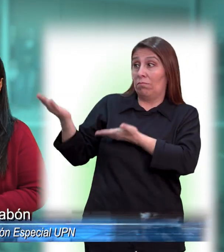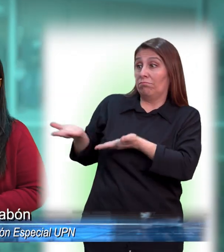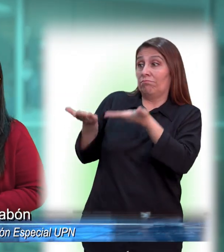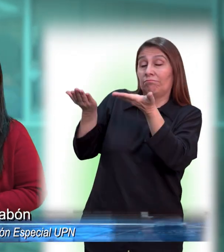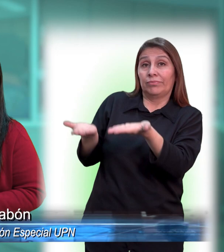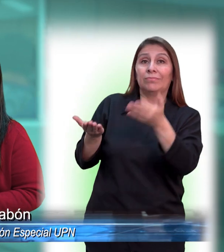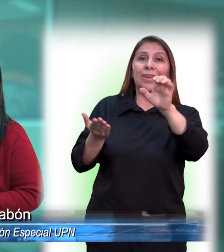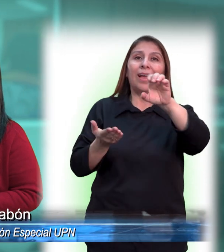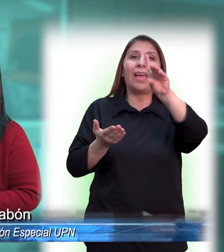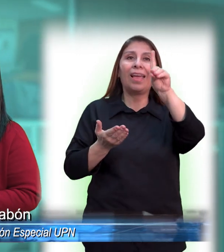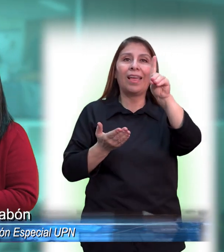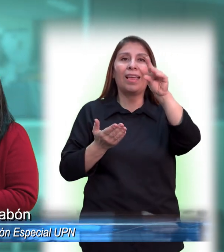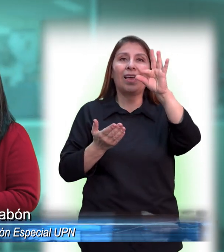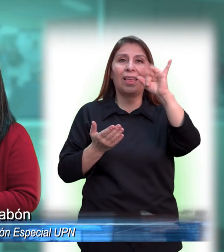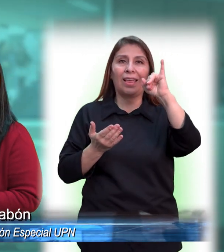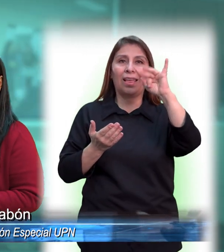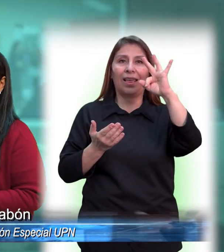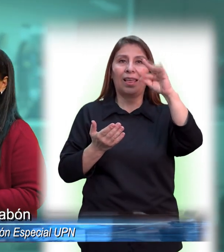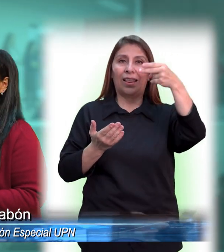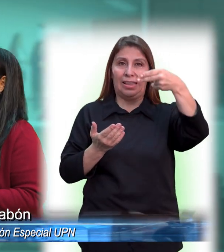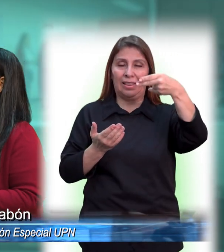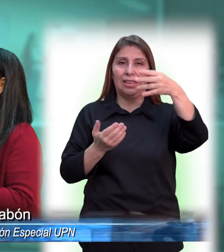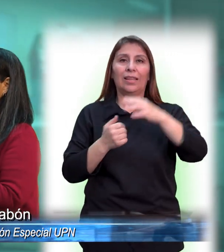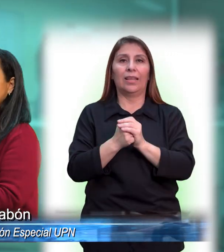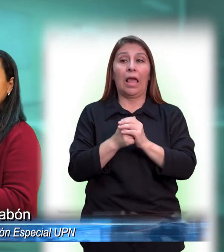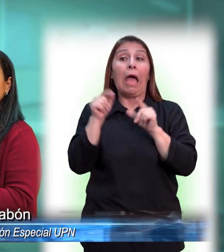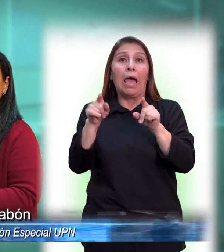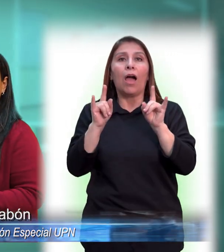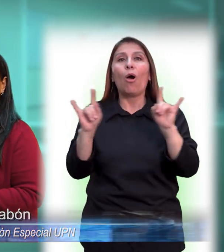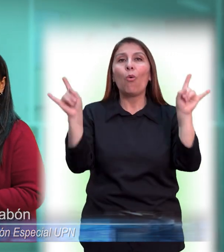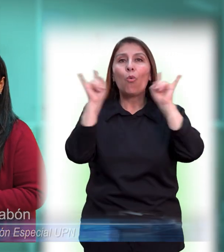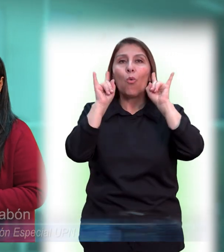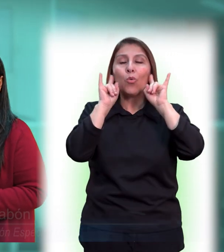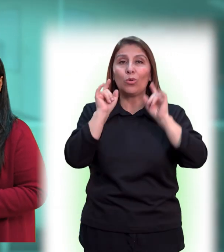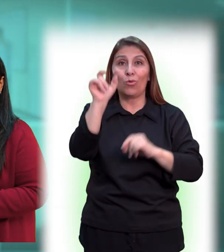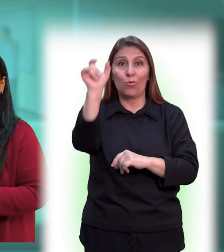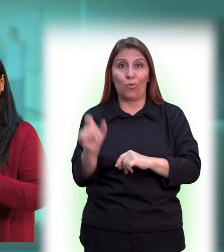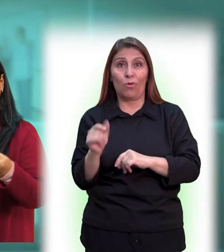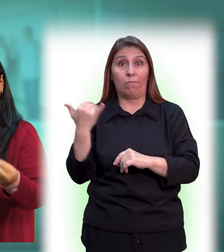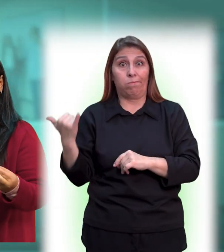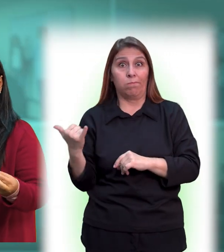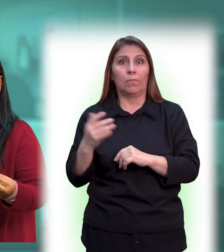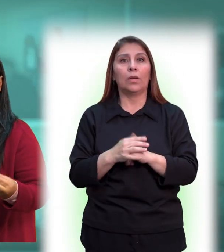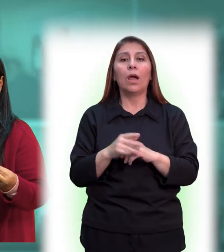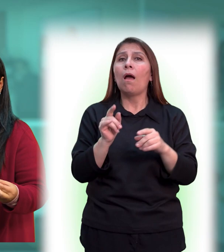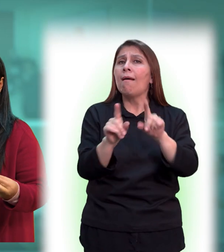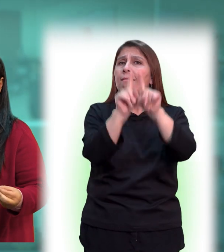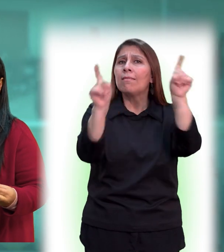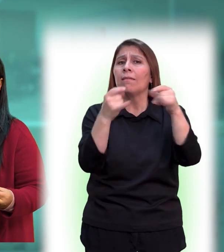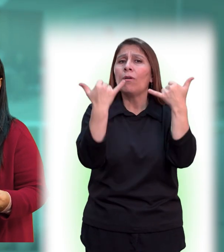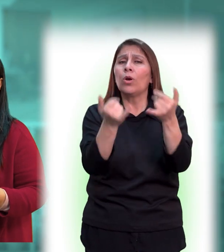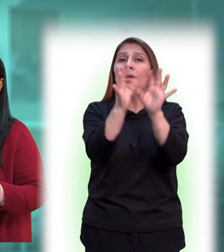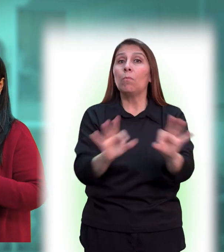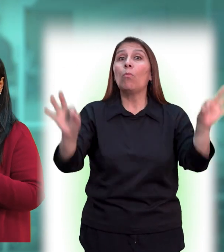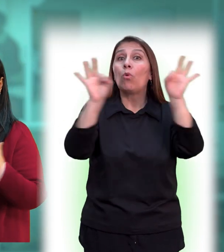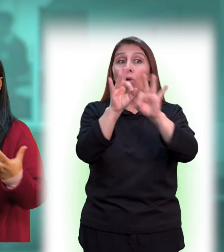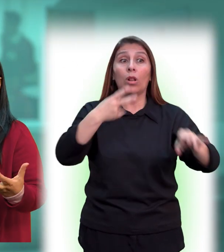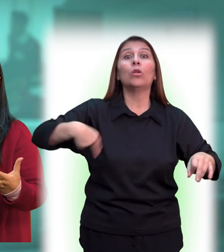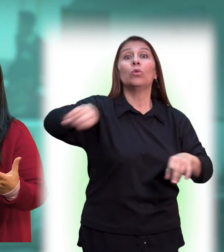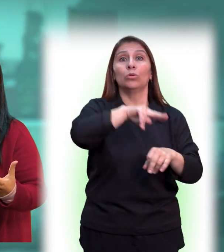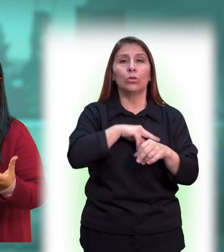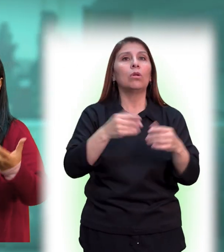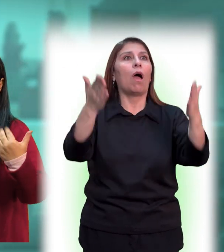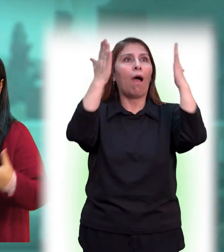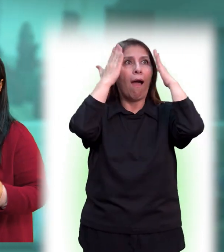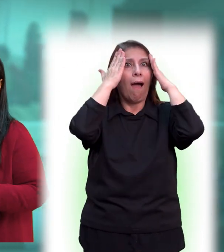acompaña Edith Pachón, audióloga, y con ella vamos a hablar de un tema que hoy día es muy importante que tengamos